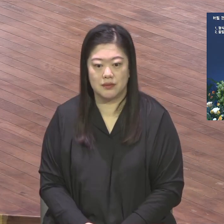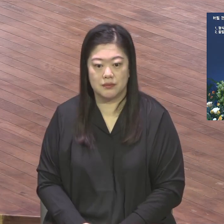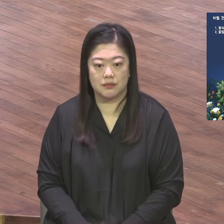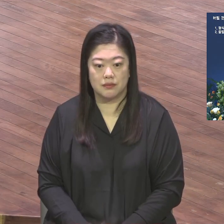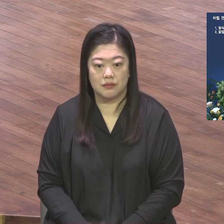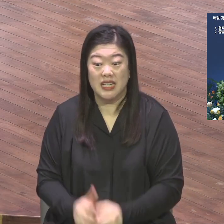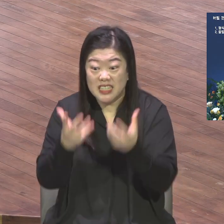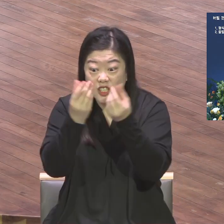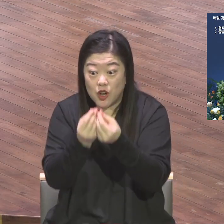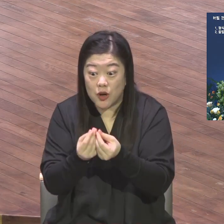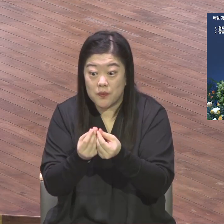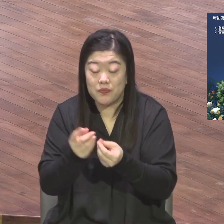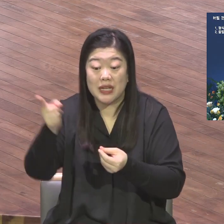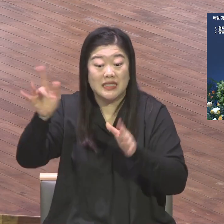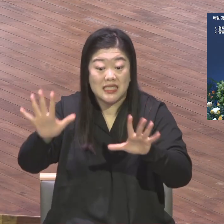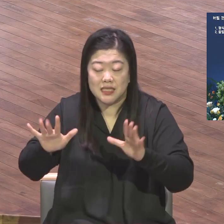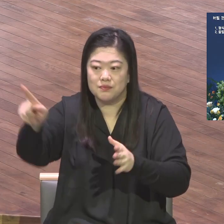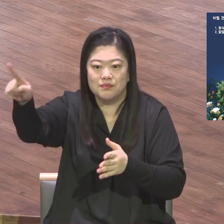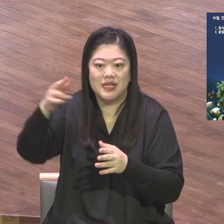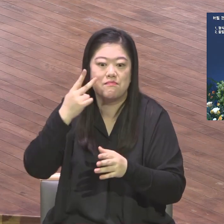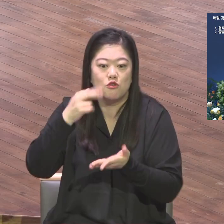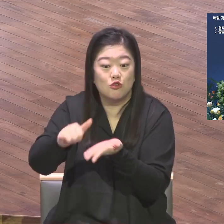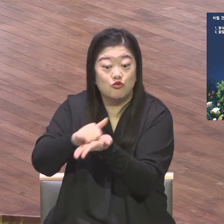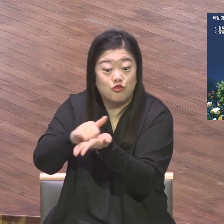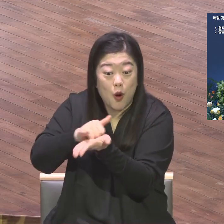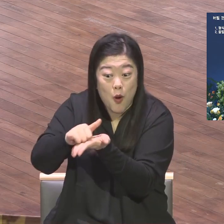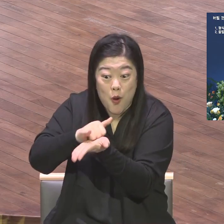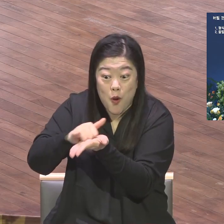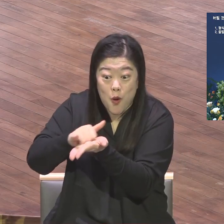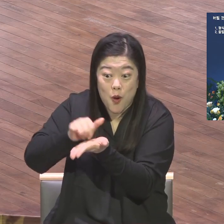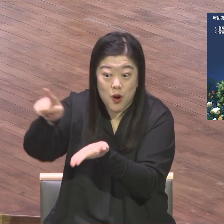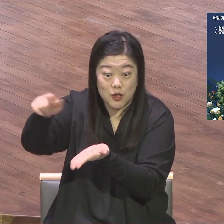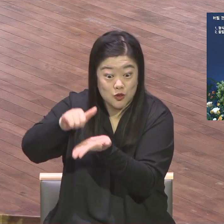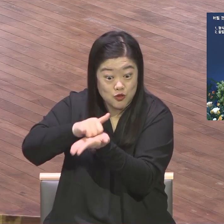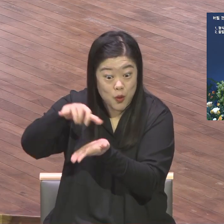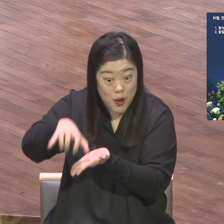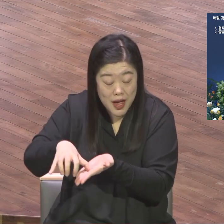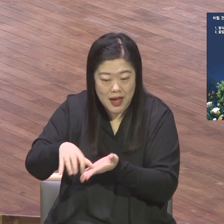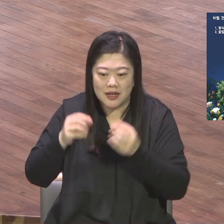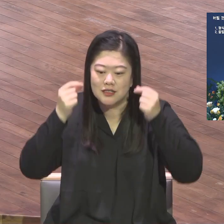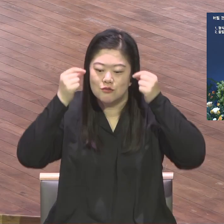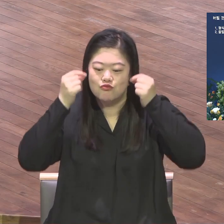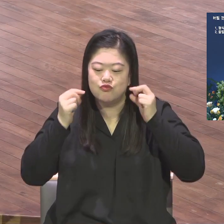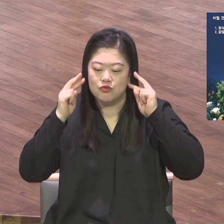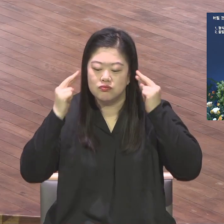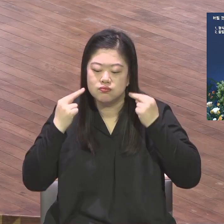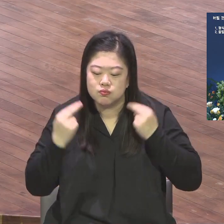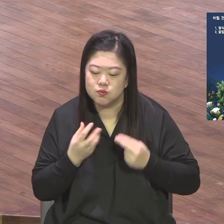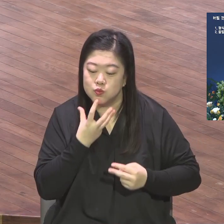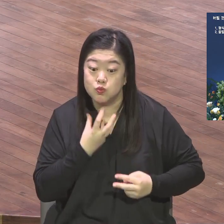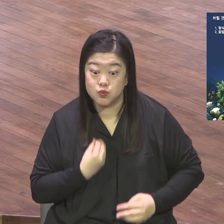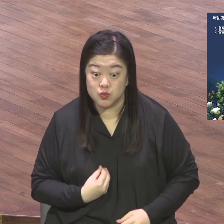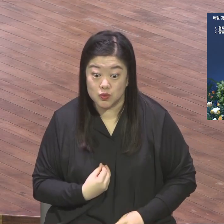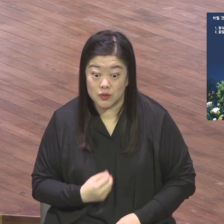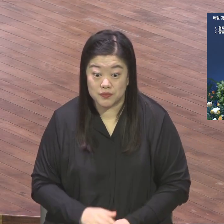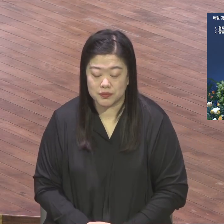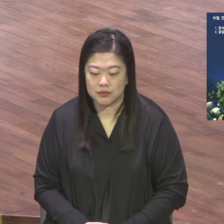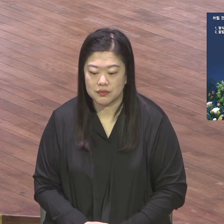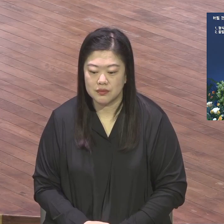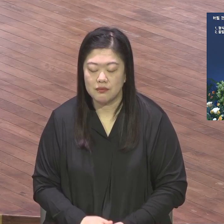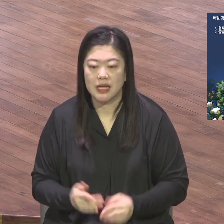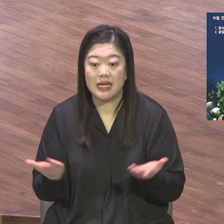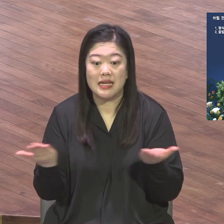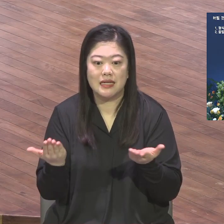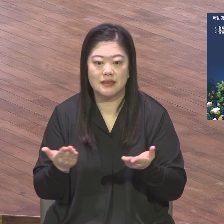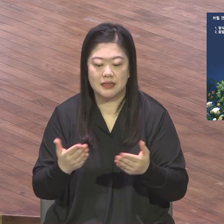켜달라고. 엘리베이터 못 눌려요. 노동이라고. 또 눌려달라고. 내가 몇 층간 또 눌려달라고. 지금도 그러고 있어요.